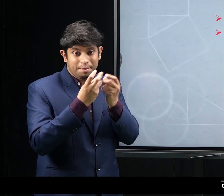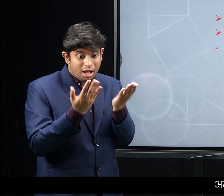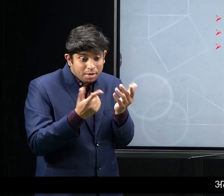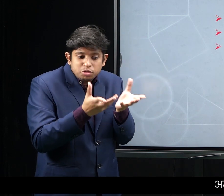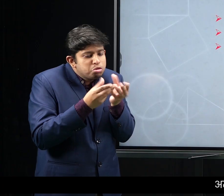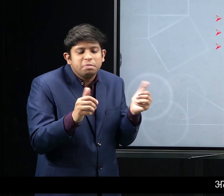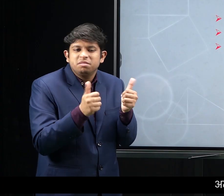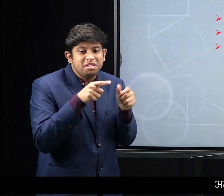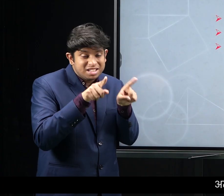अतार्किक,